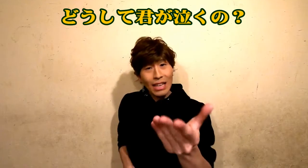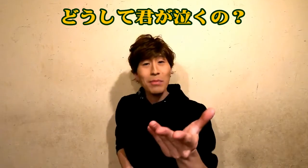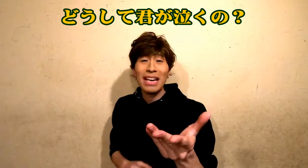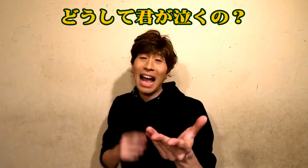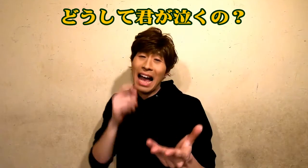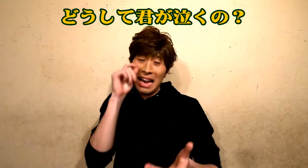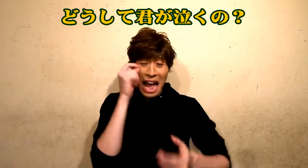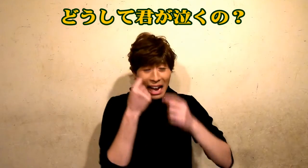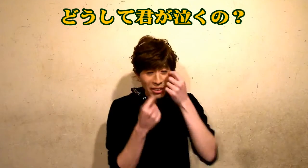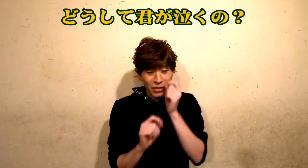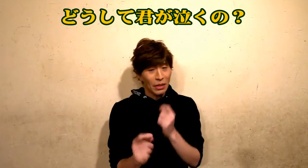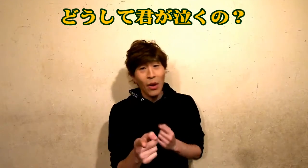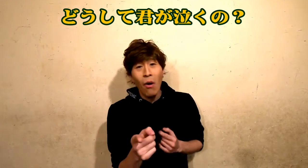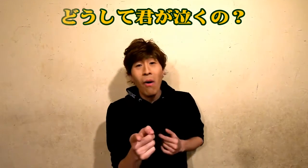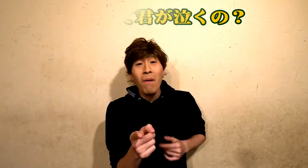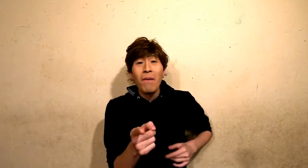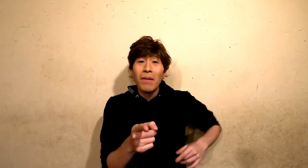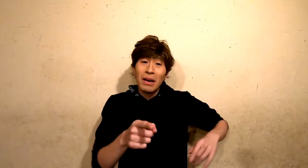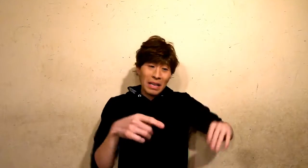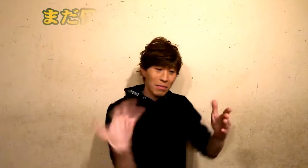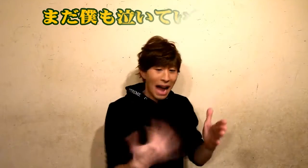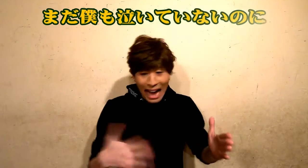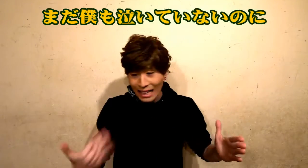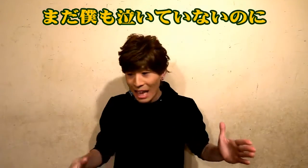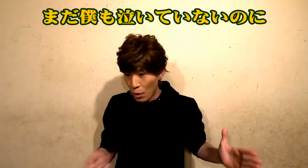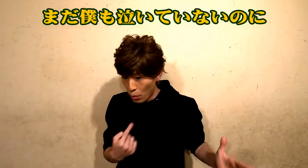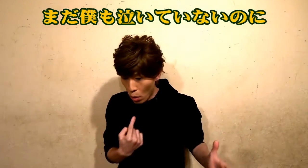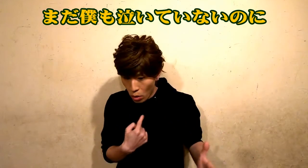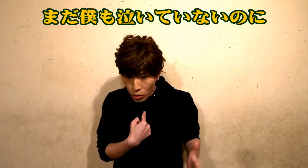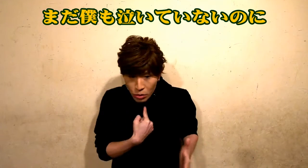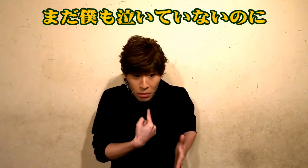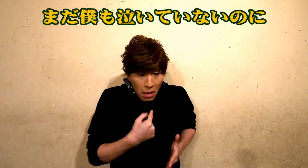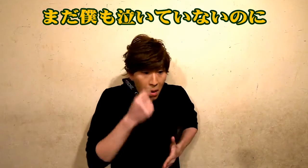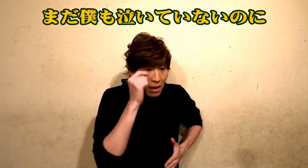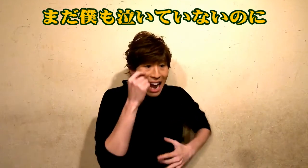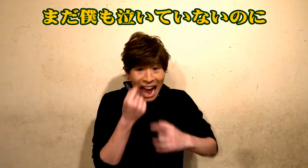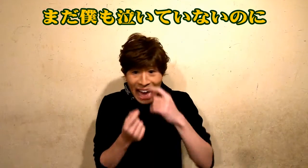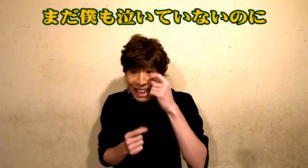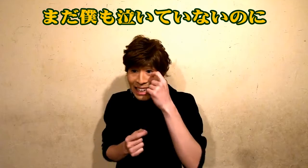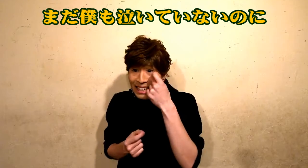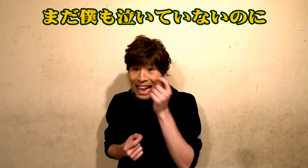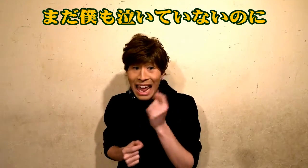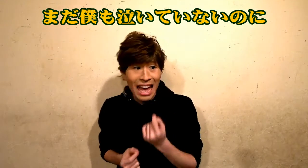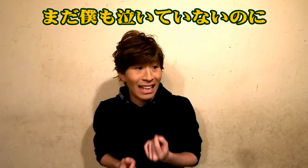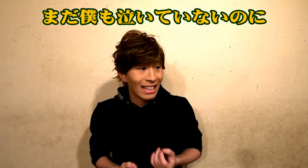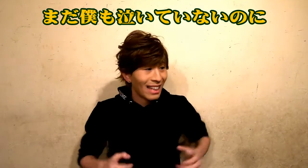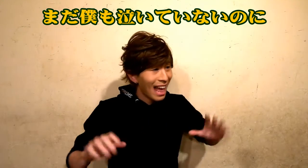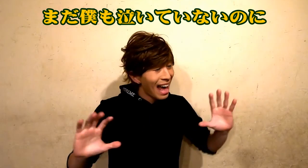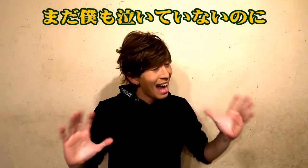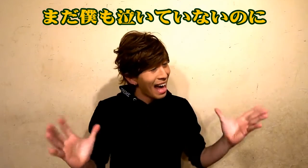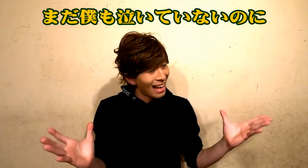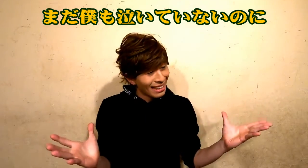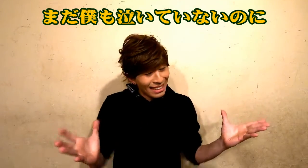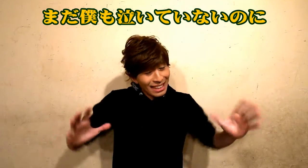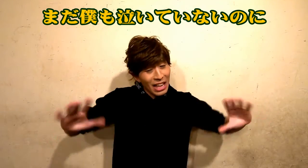君が泣くのまだ僕も泣いていないの